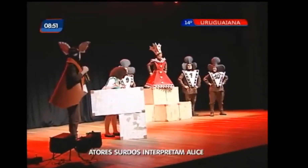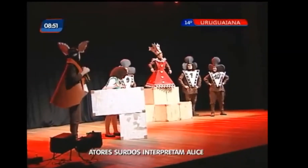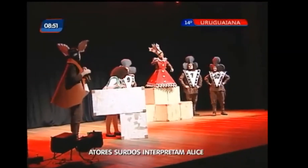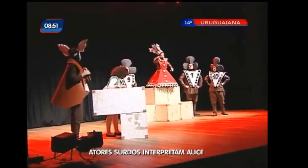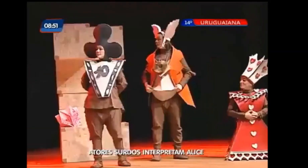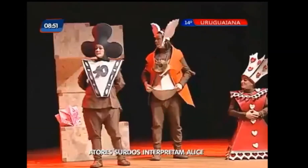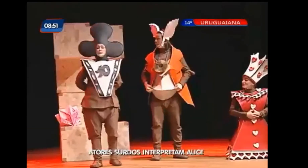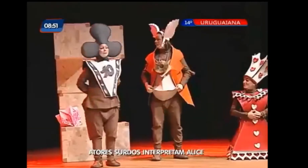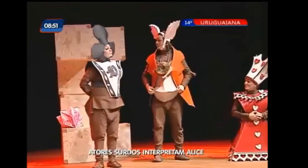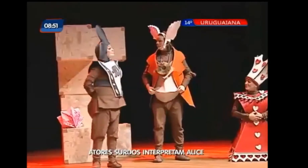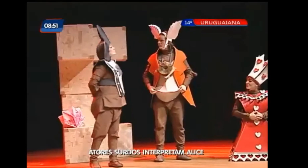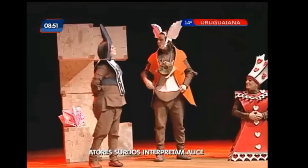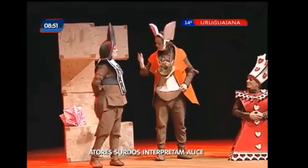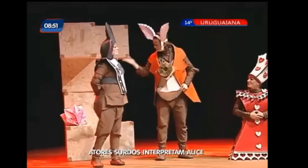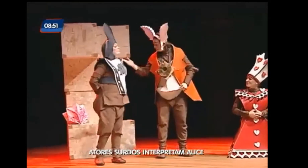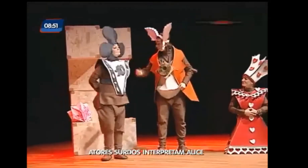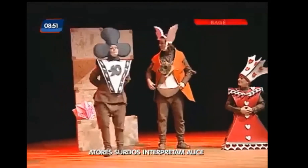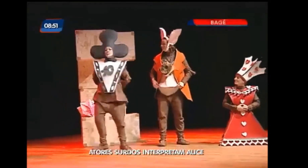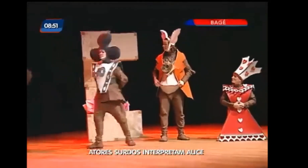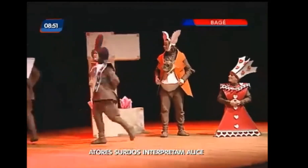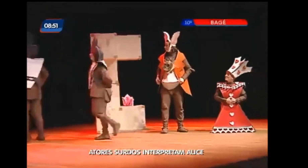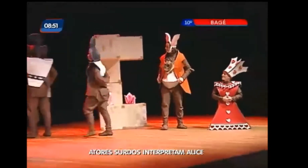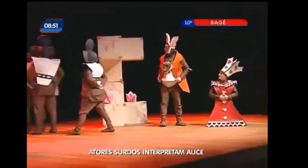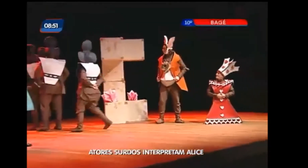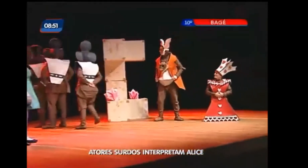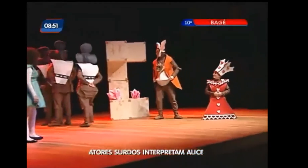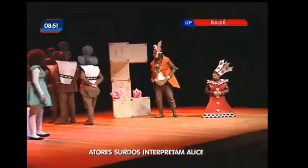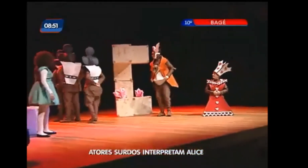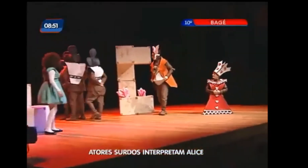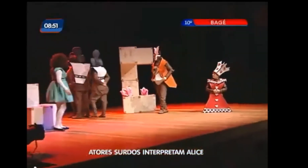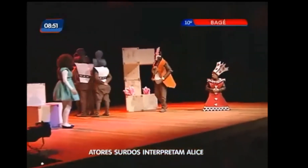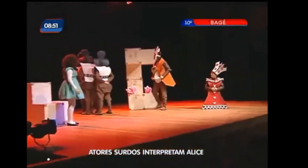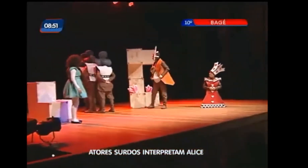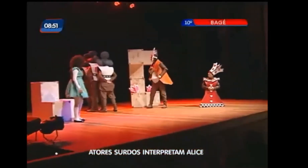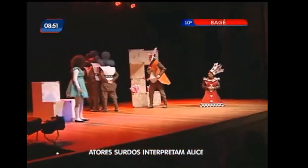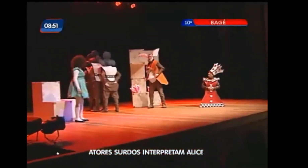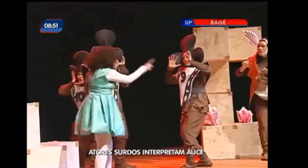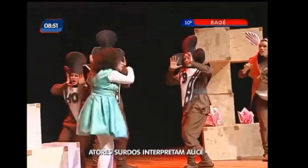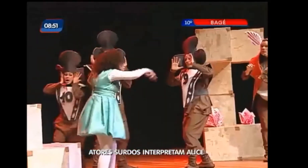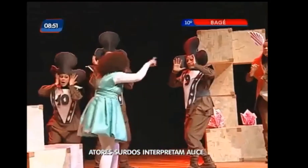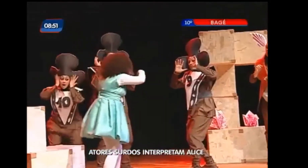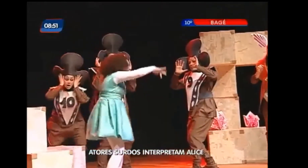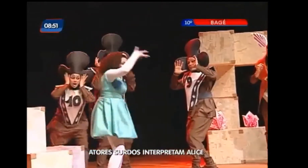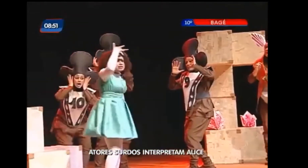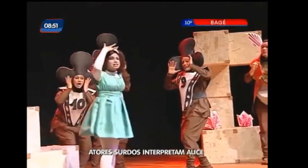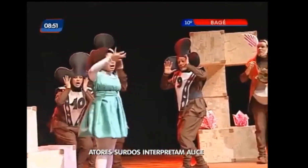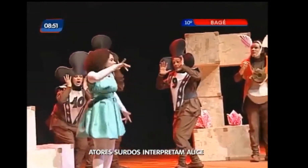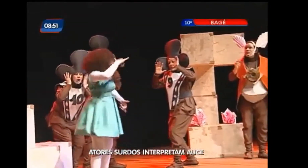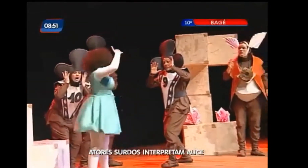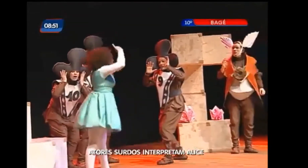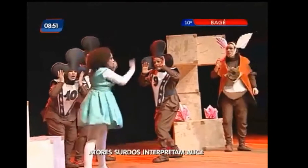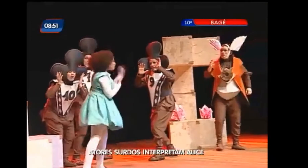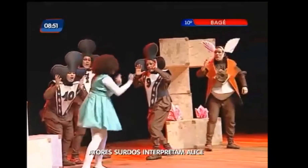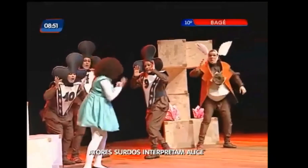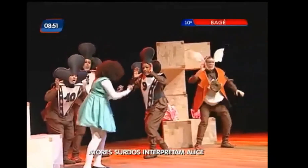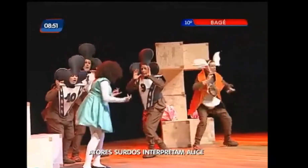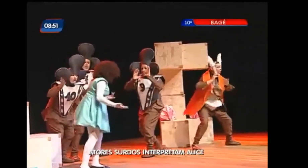crime? Uma versão de Alice no País das Maravilhas diferente de todas que você já viu. Aliás, neste